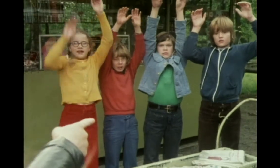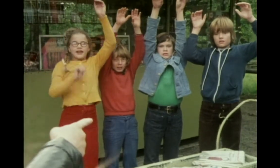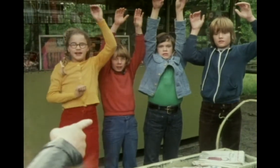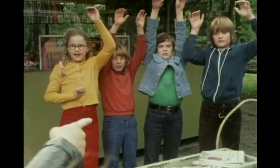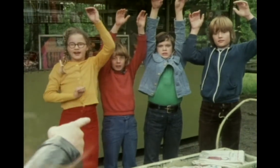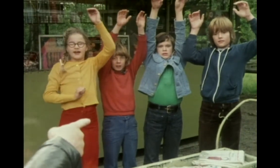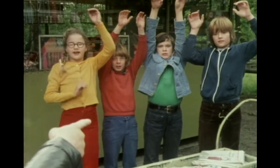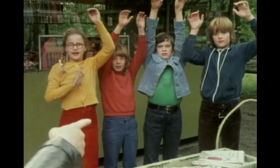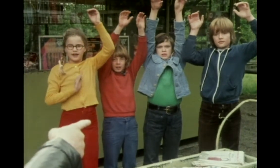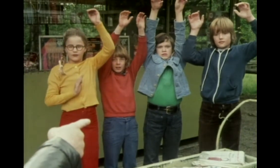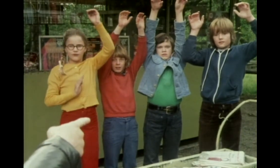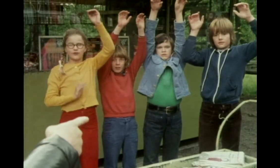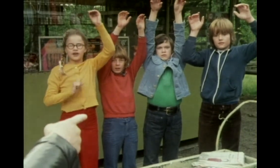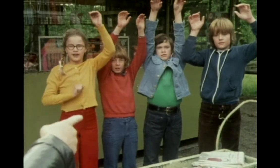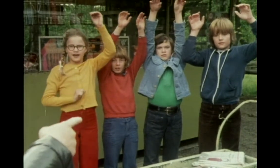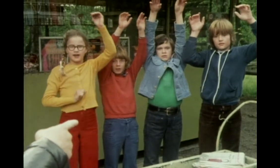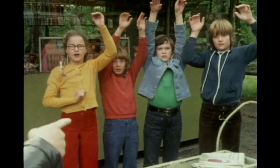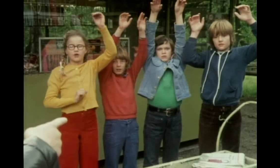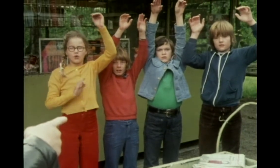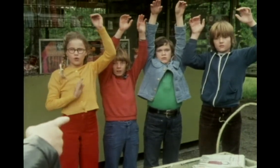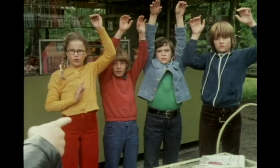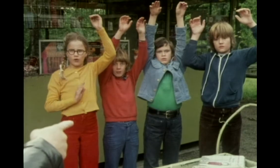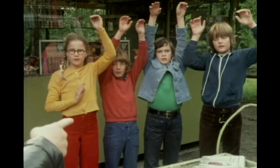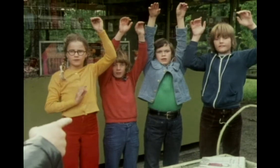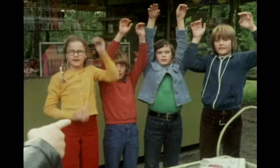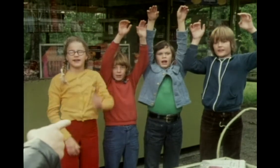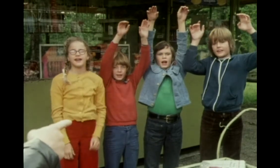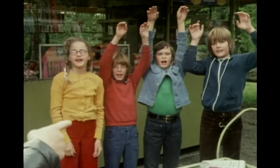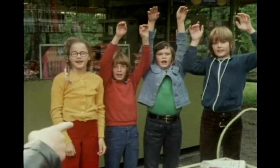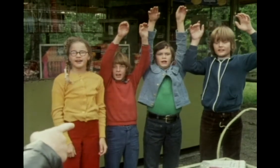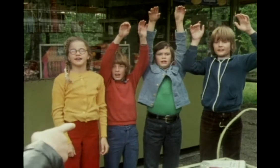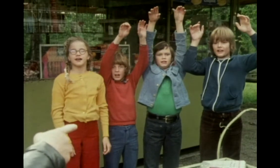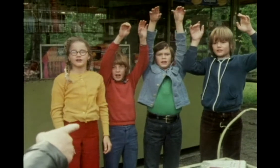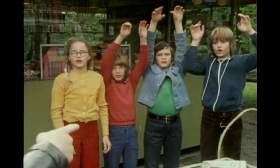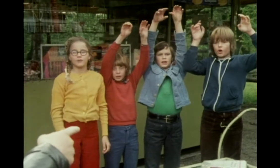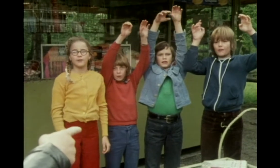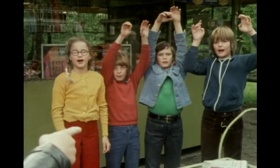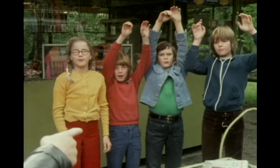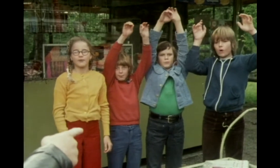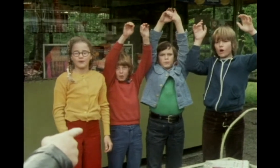E, F, G, H. Det är inget att grubbla på.